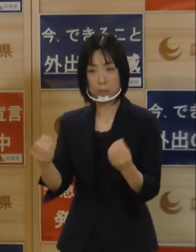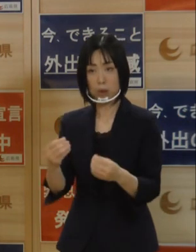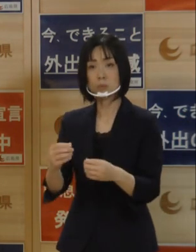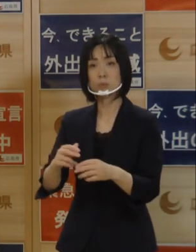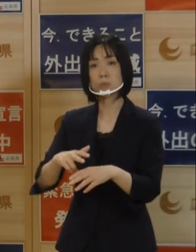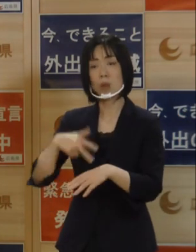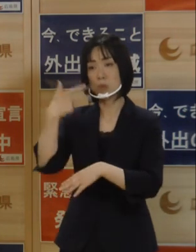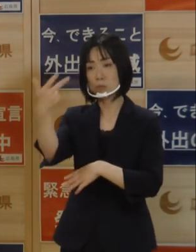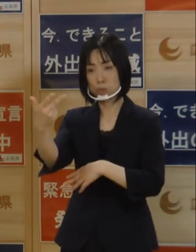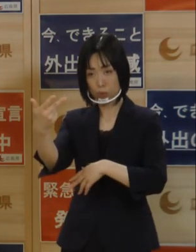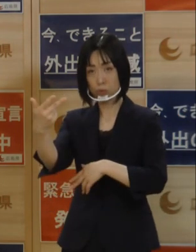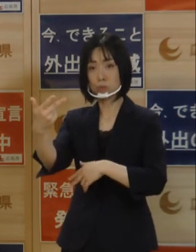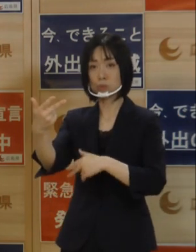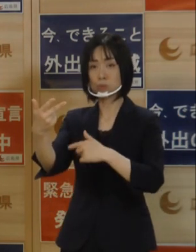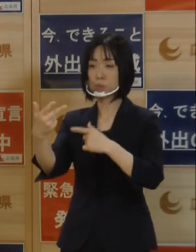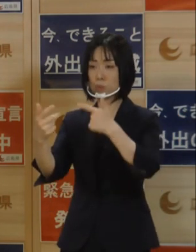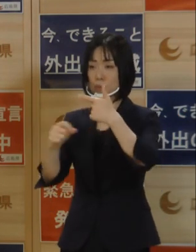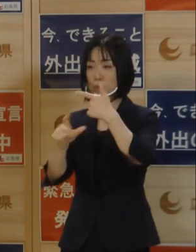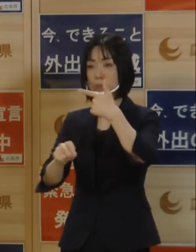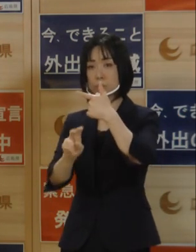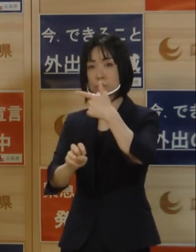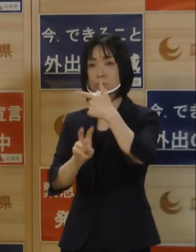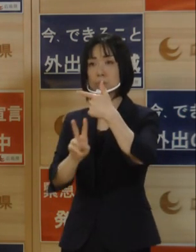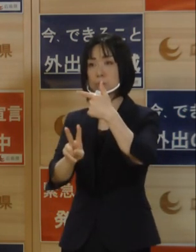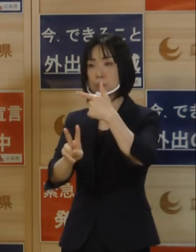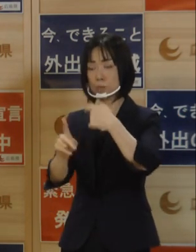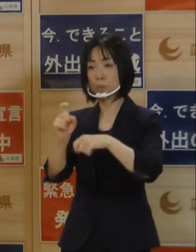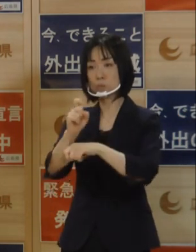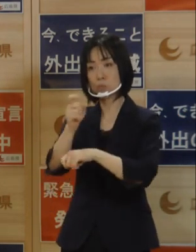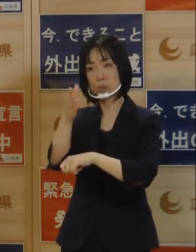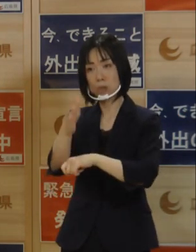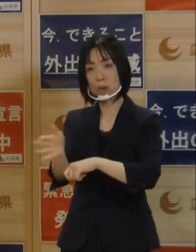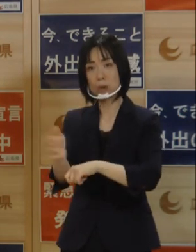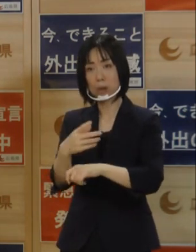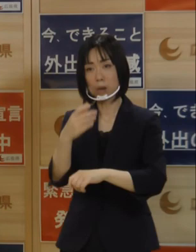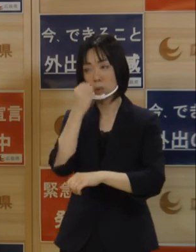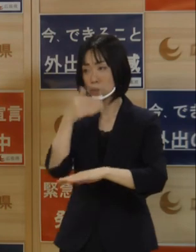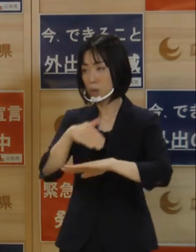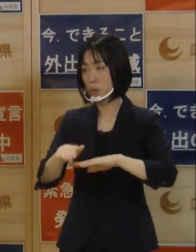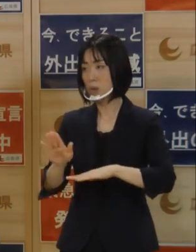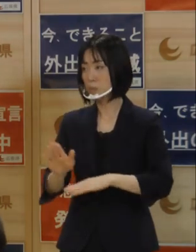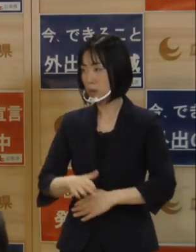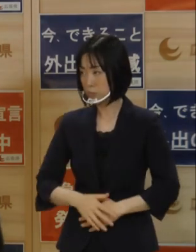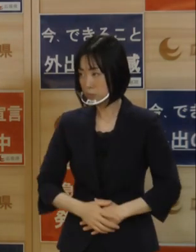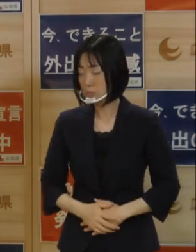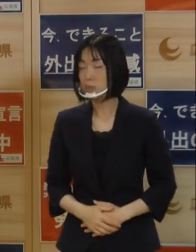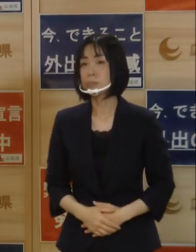は来週22日の10時半からを予定しています。ありがとうございました。